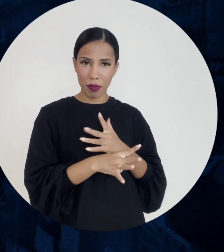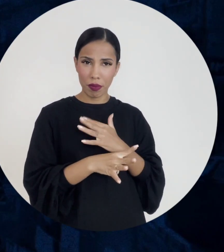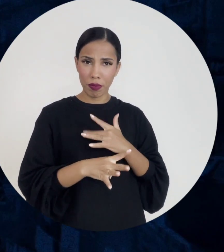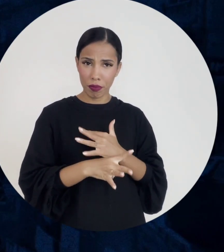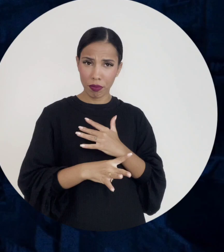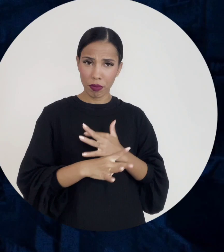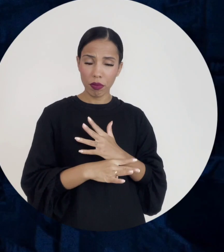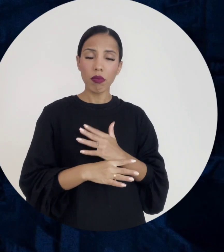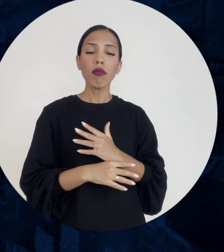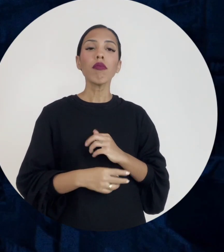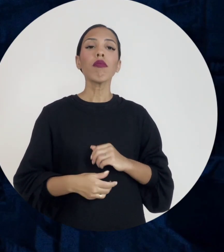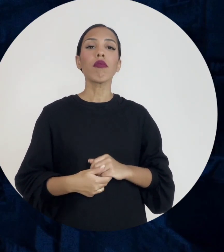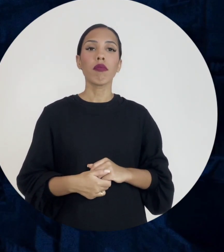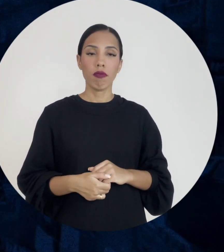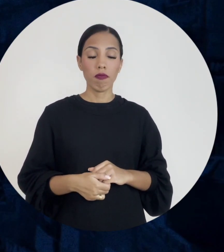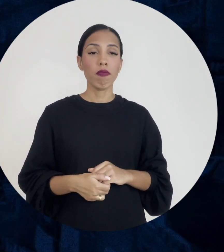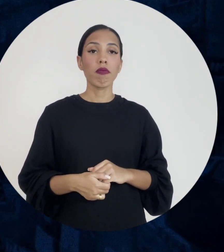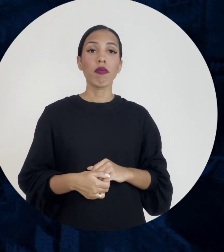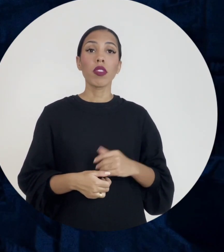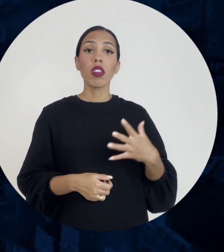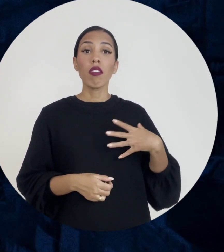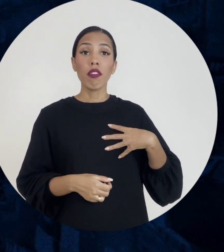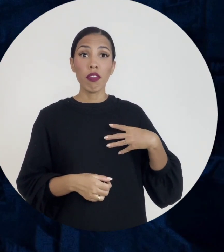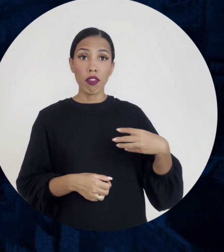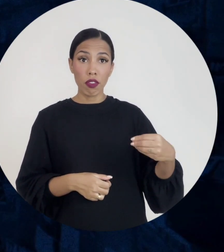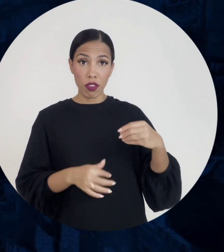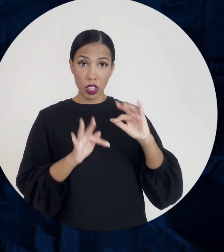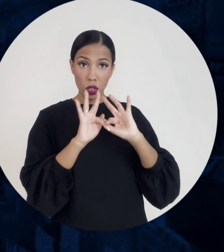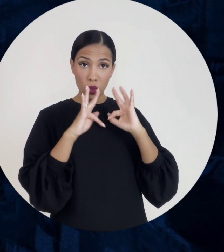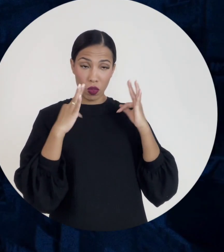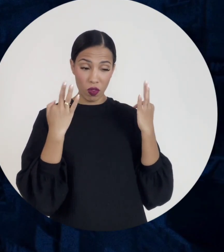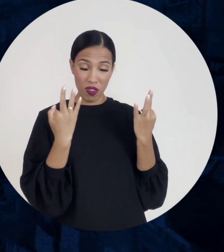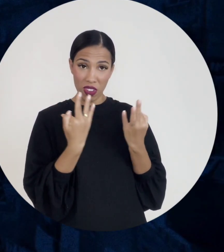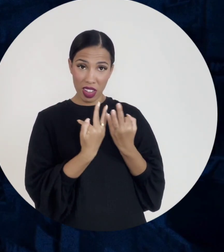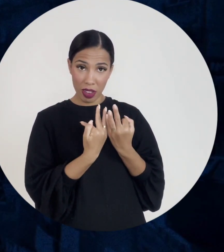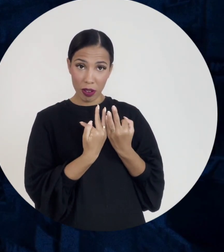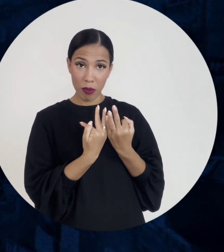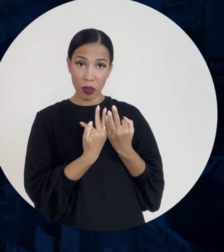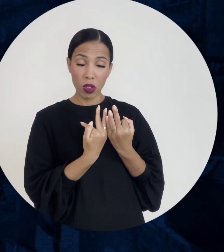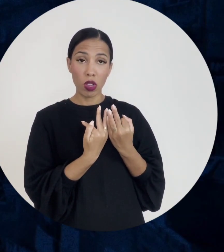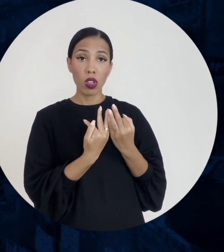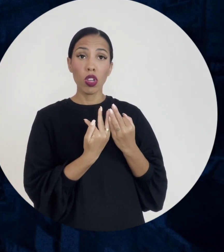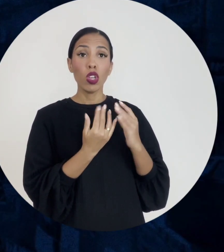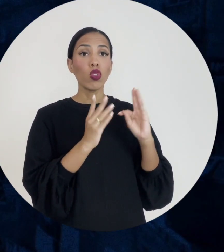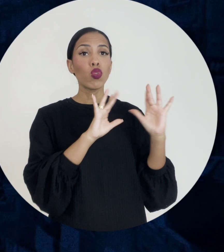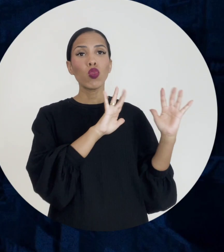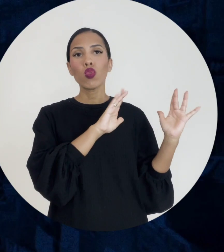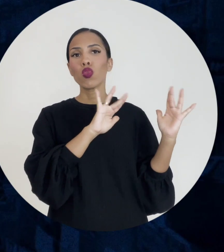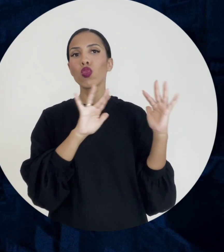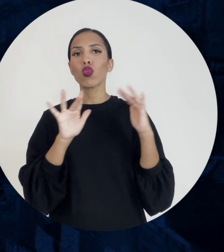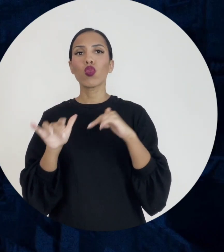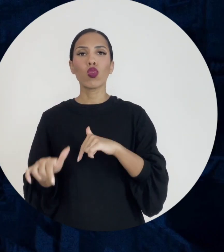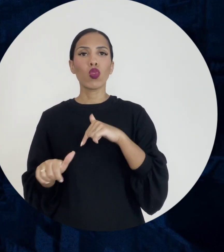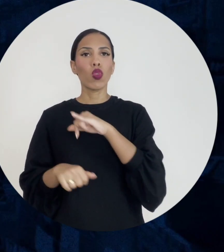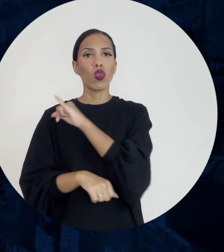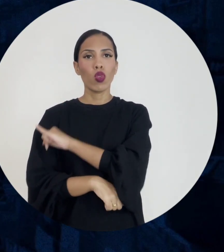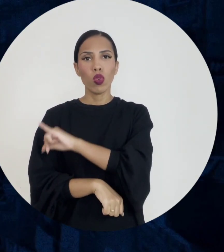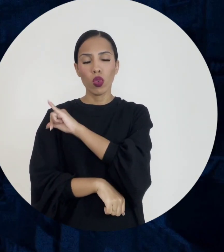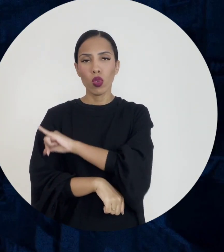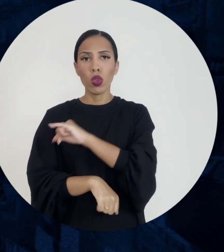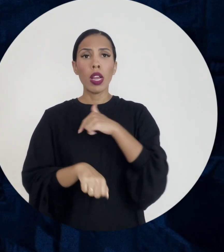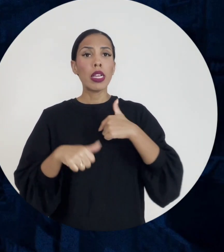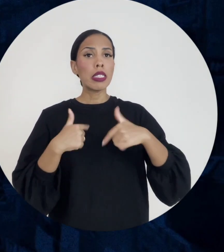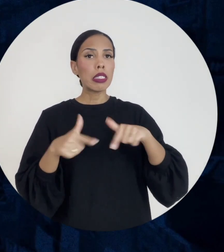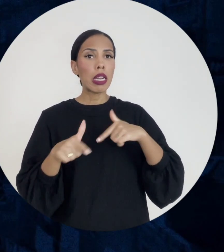e os filhos dessa família vieram todos para o Rio, né, trabalhar,